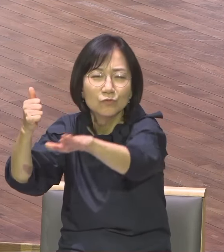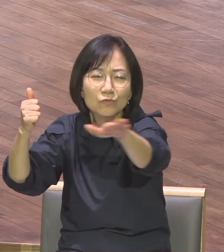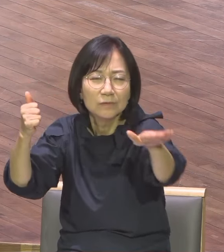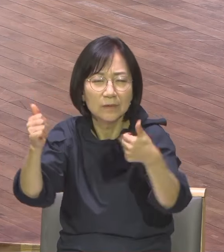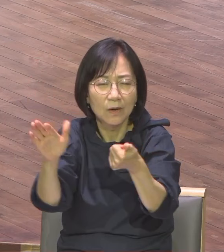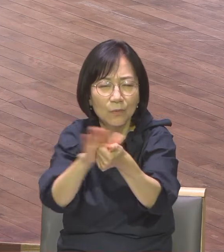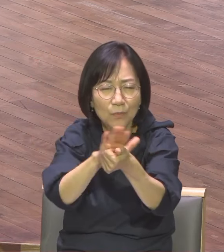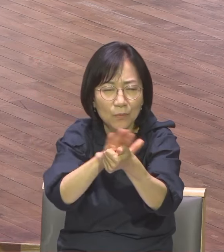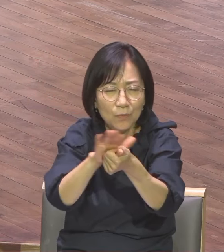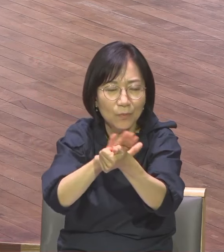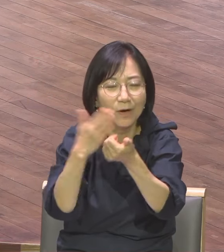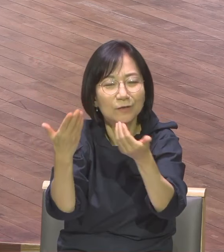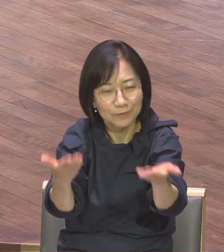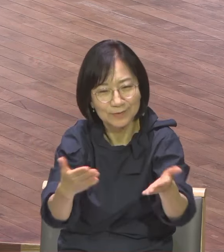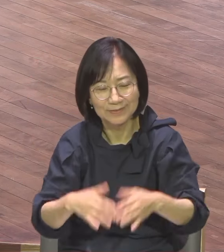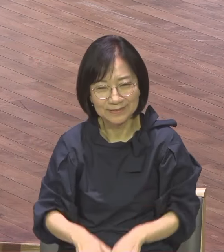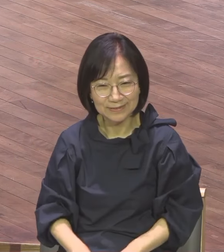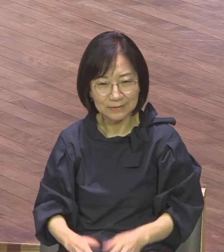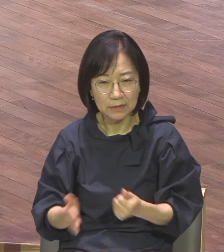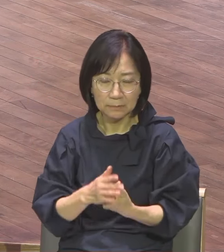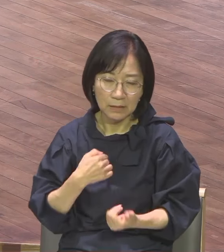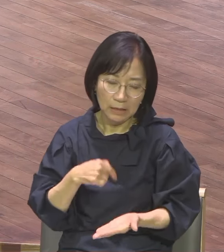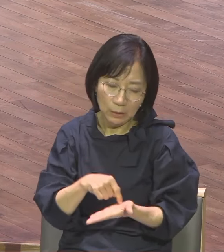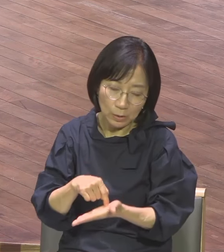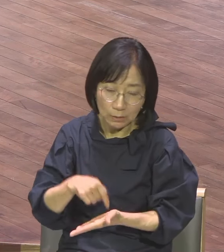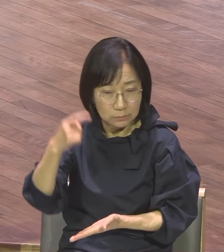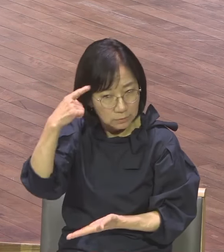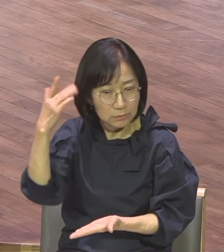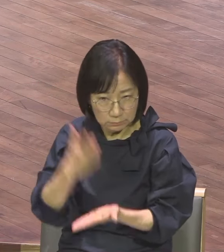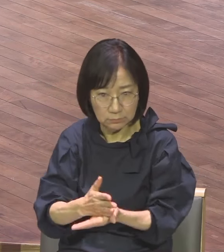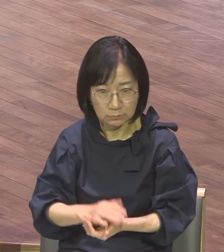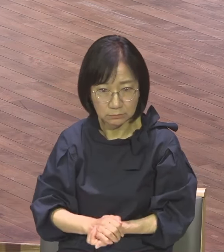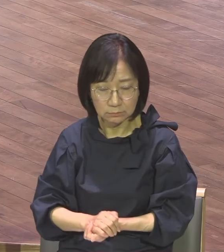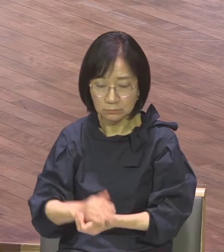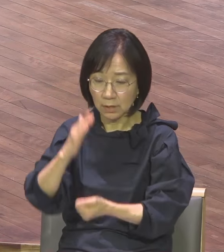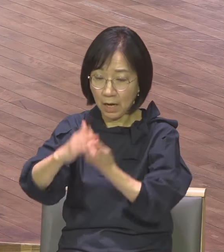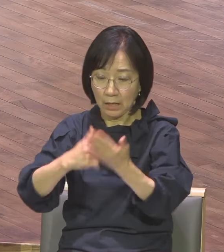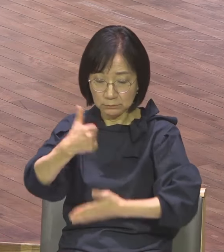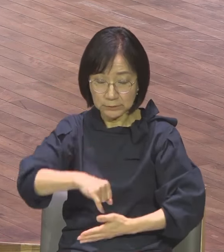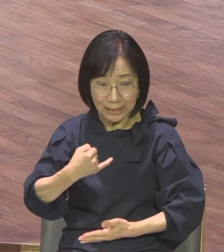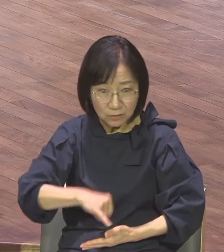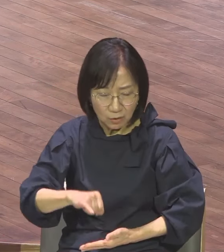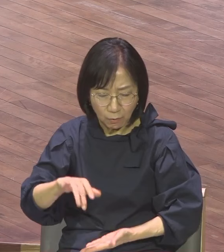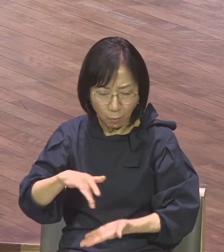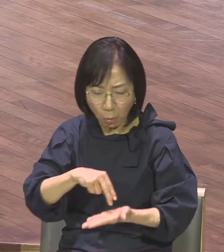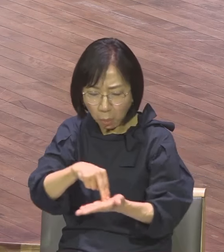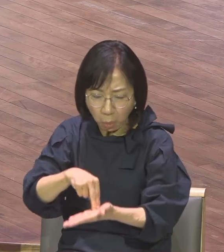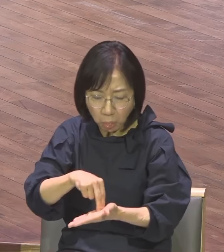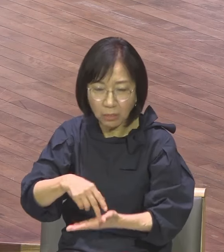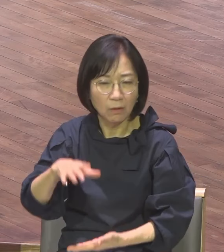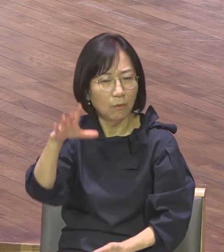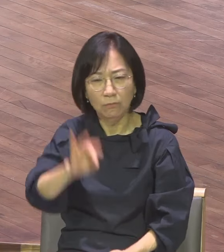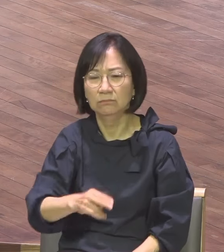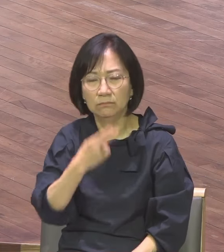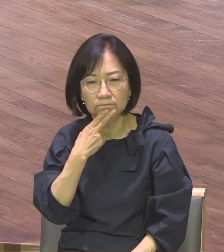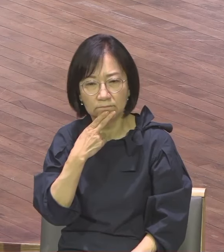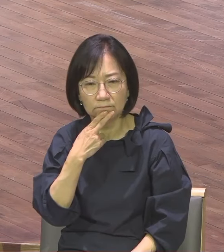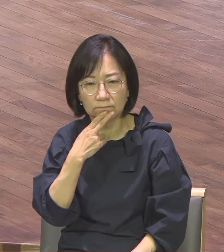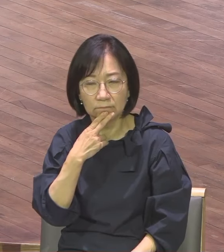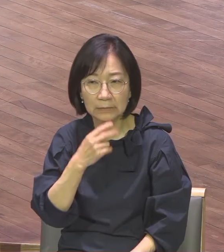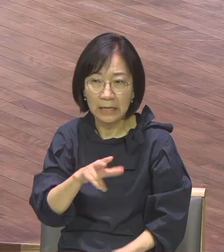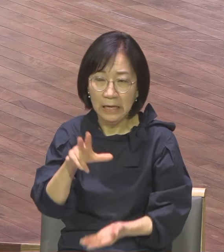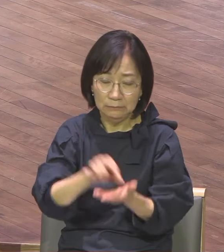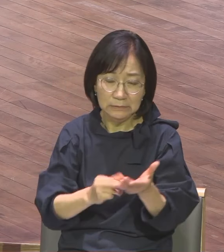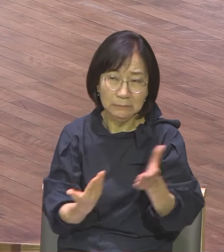되신다. 그래서 외로워하지 마세요. 하나님의 자녀 외로움 자체가 없어야 돼요. 어떤 문제가 와도 전혀 그것